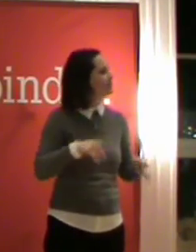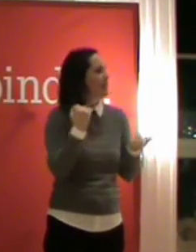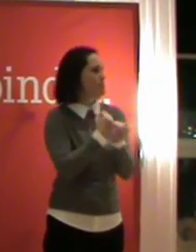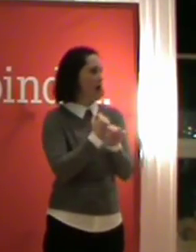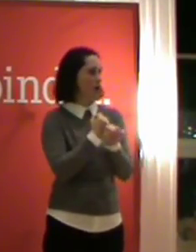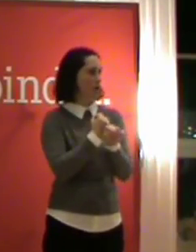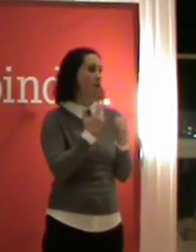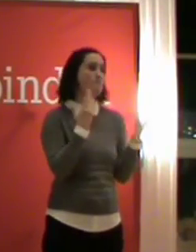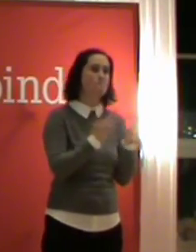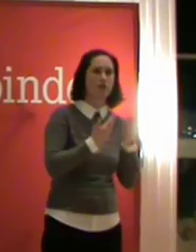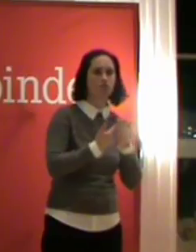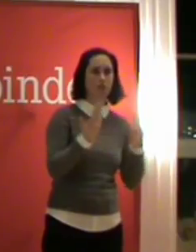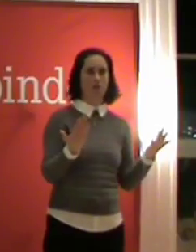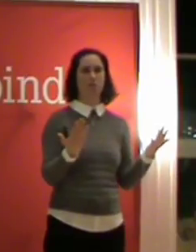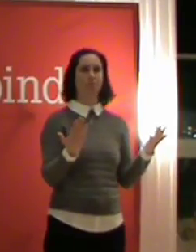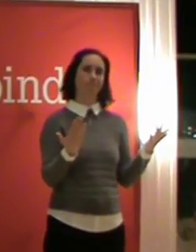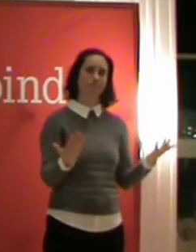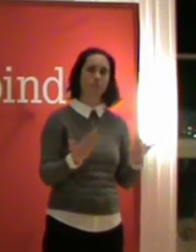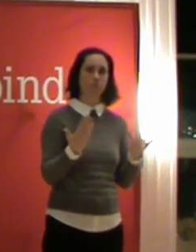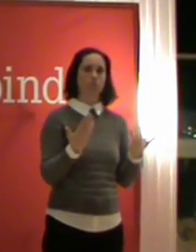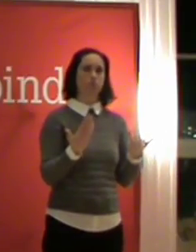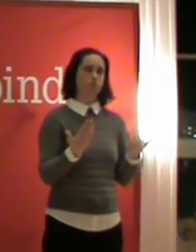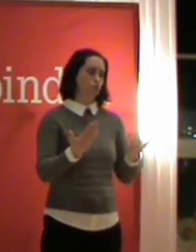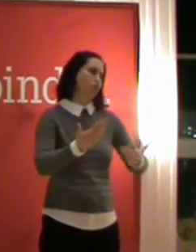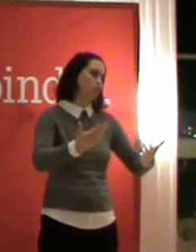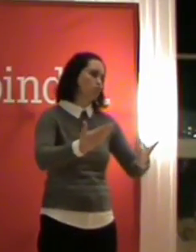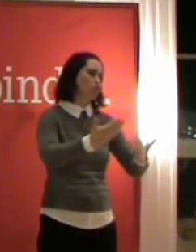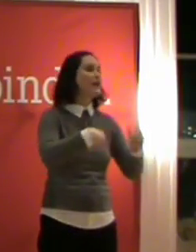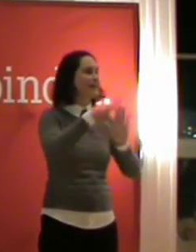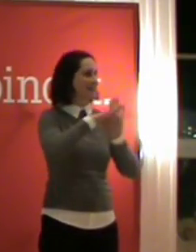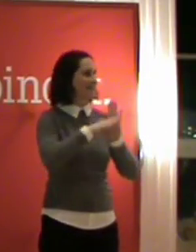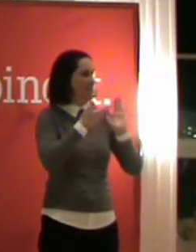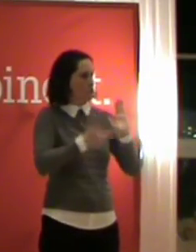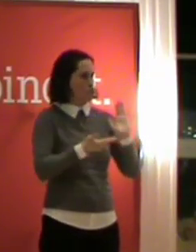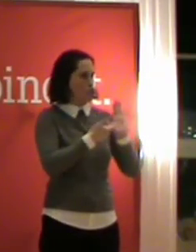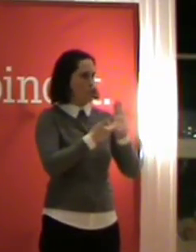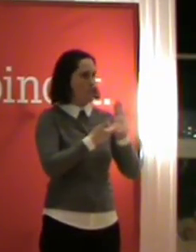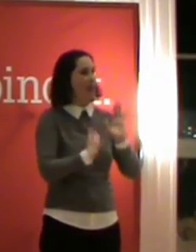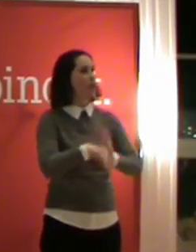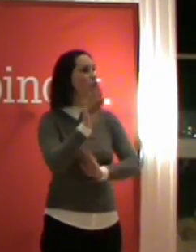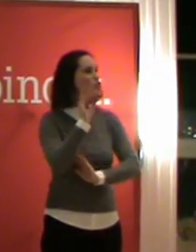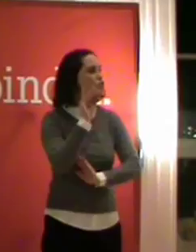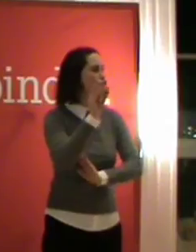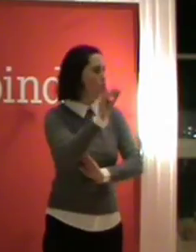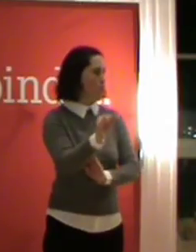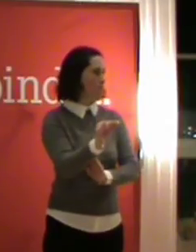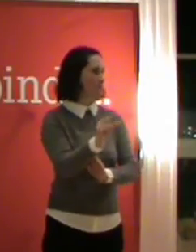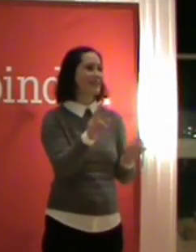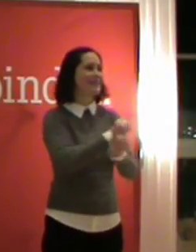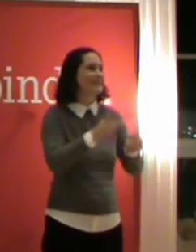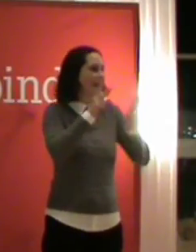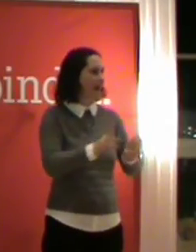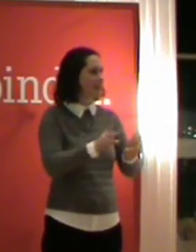vorne, wie können wir innerhalb des Gesetzgebungsverfahrens künftige